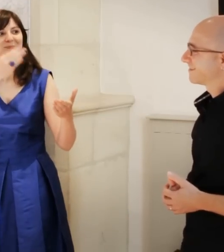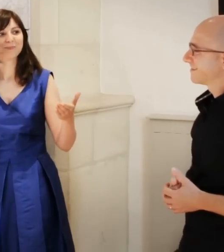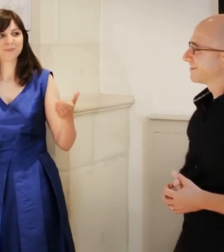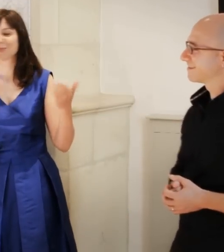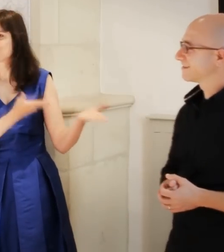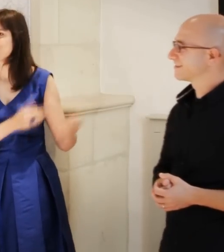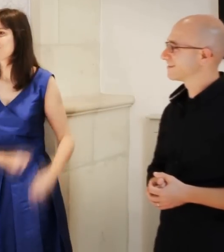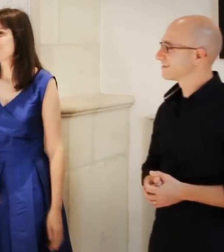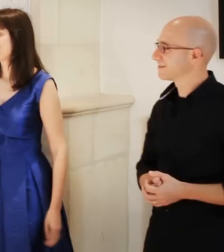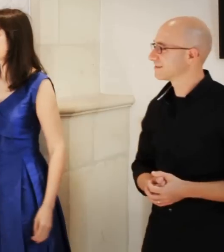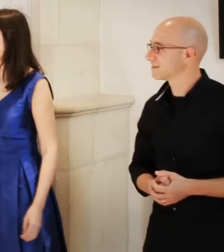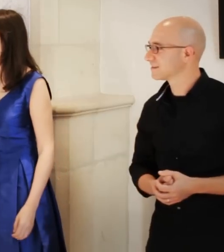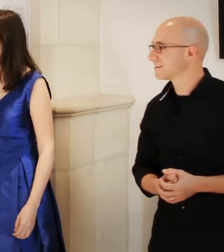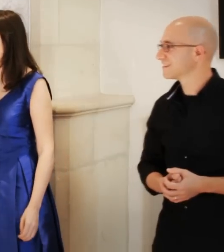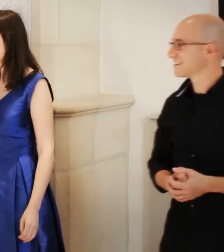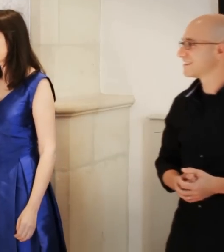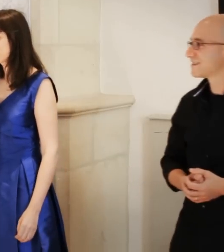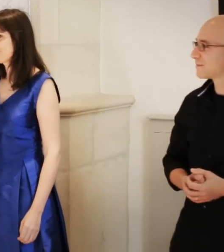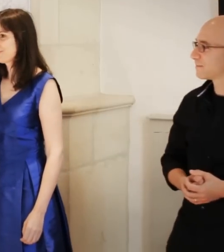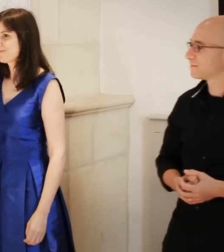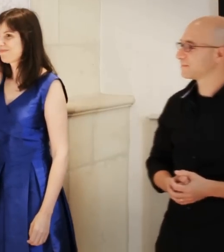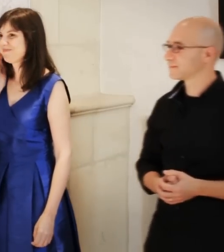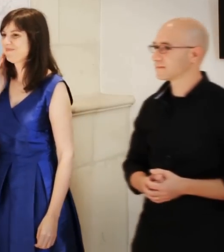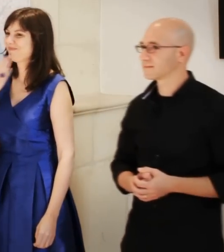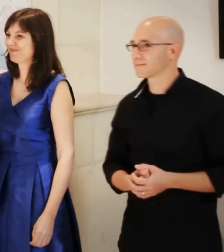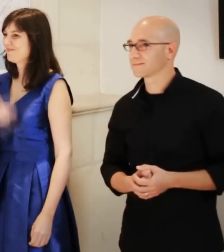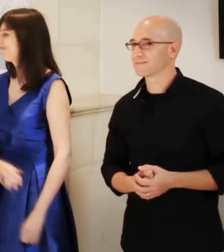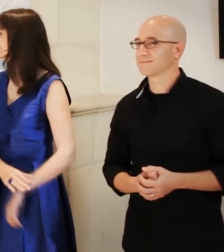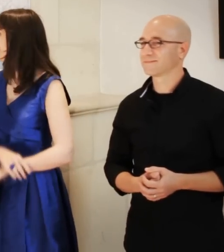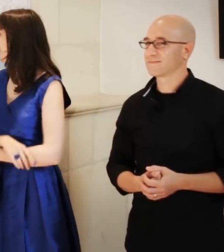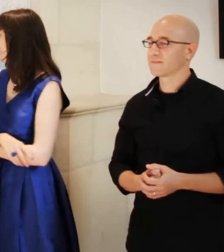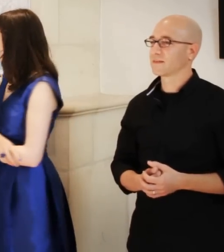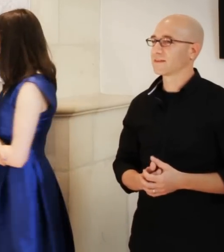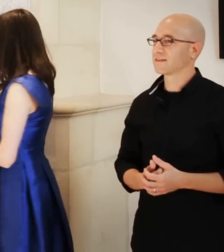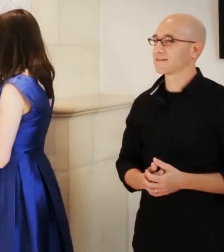allons laisser passer le relais à un interprète de langue des signes.